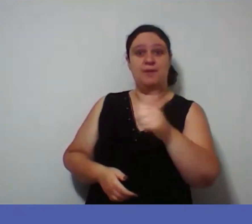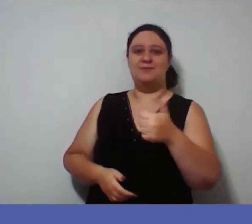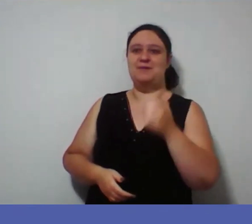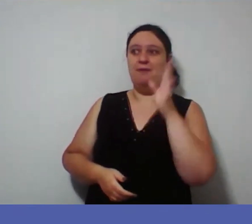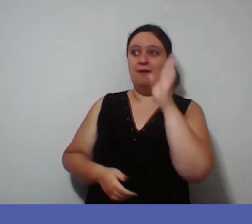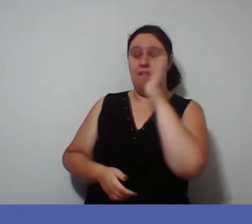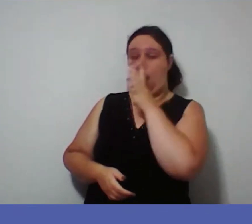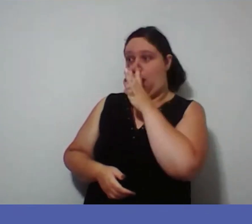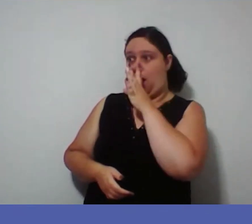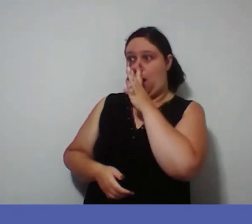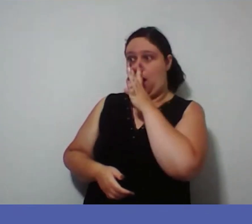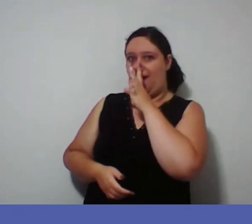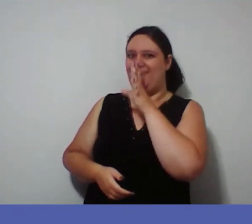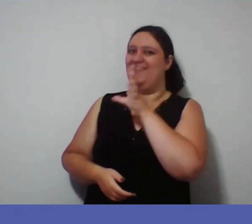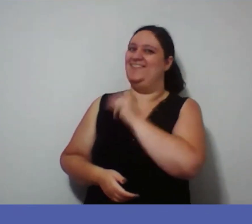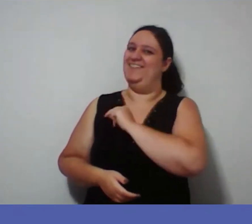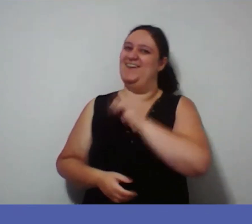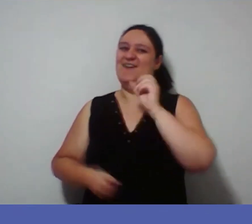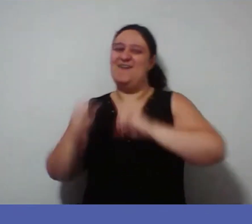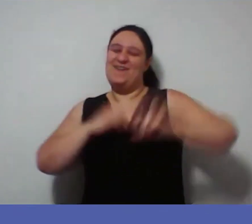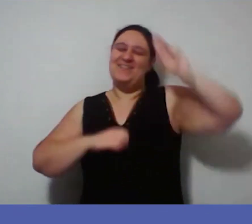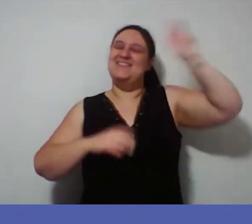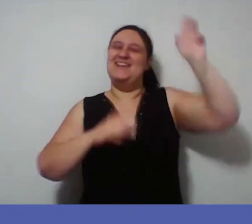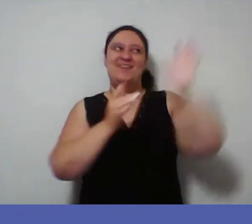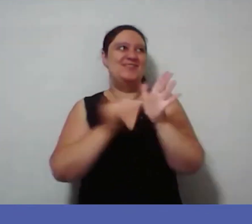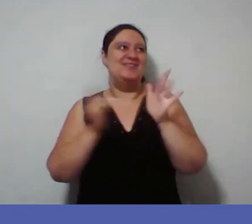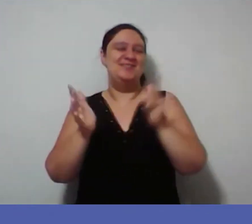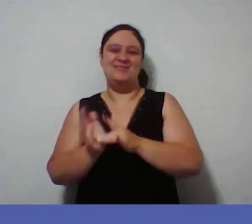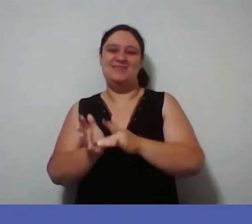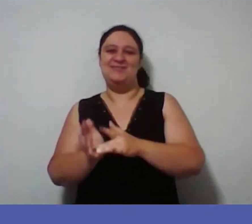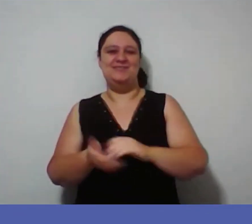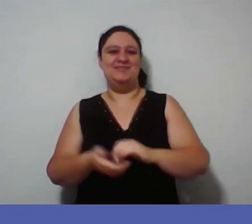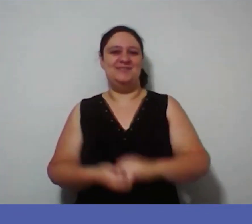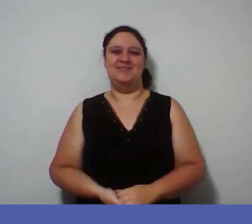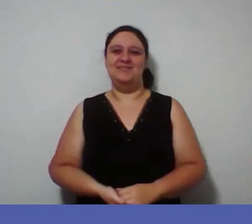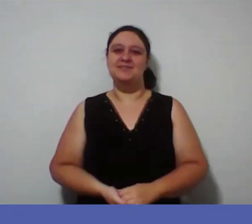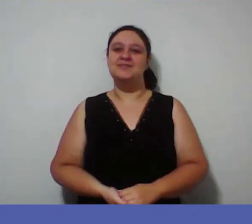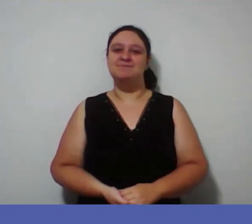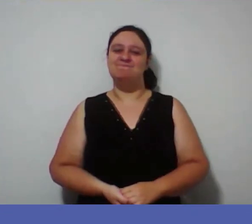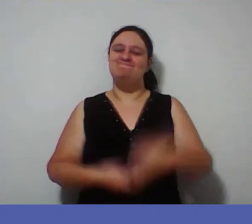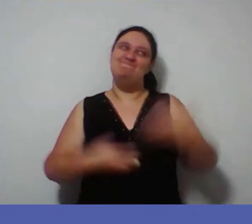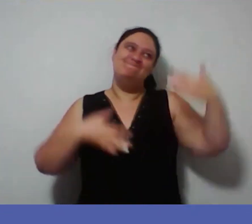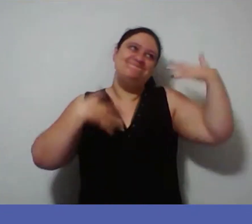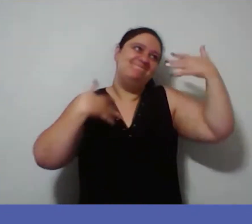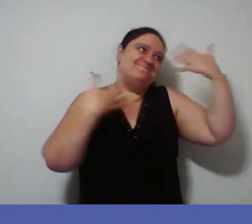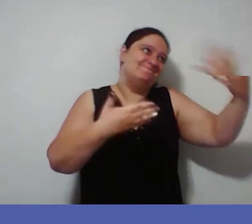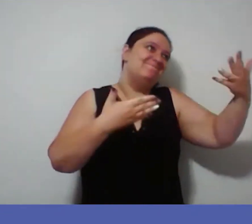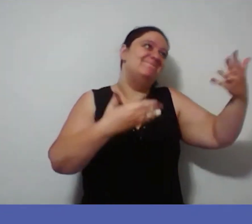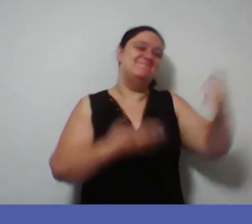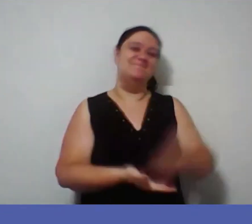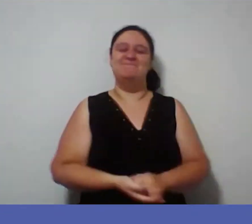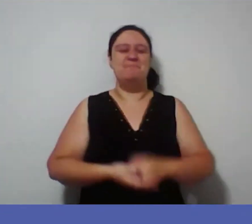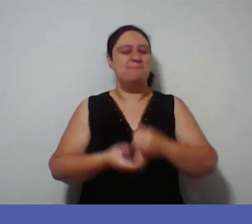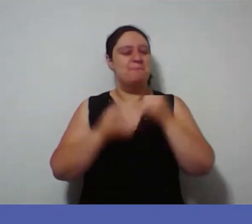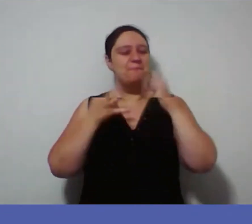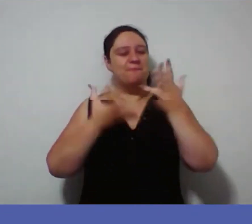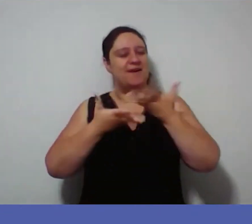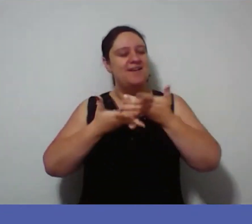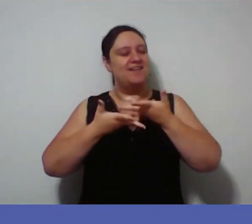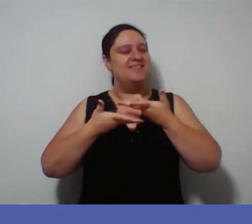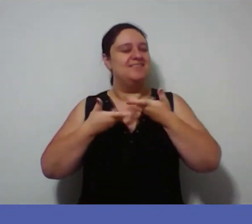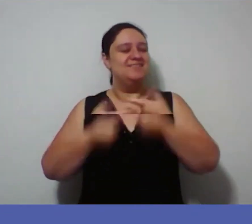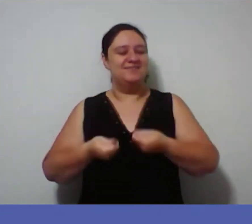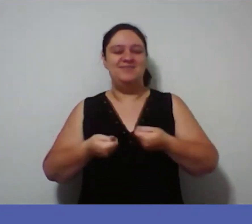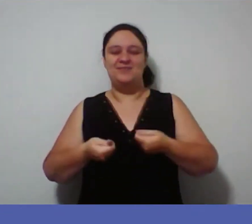Ó Senhor Jesus, quanta honra, quanta glória, quanto privilégio.